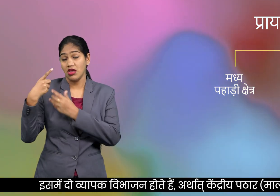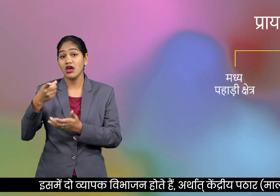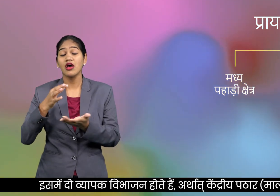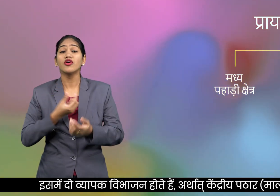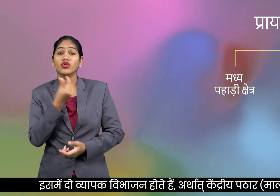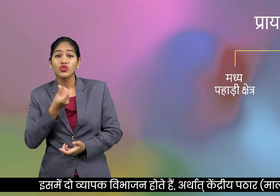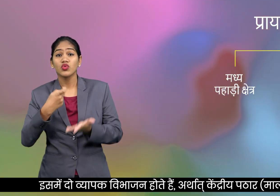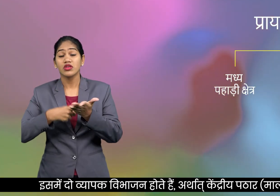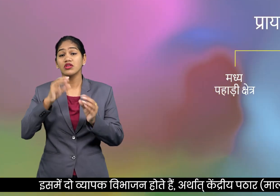पठार।